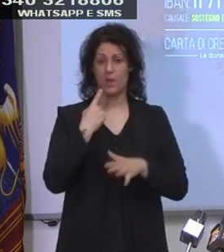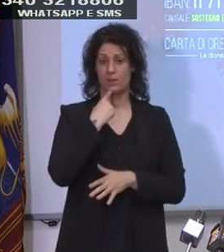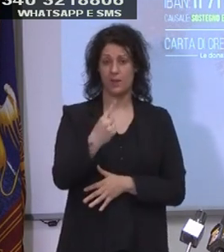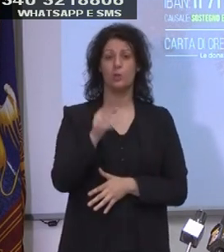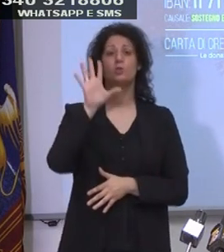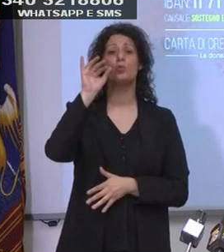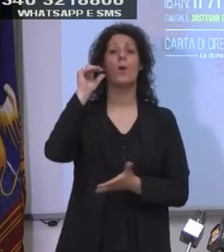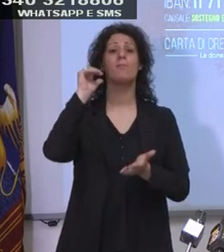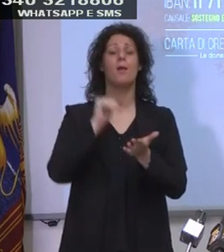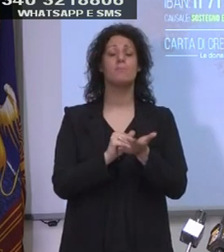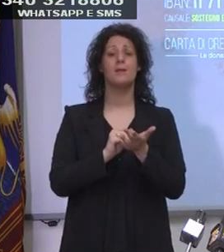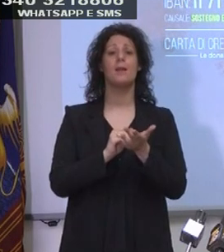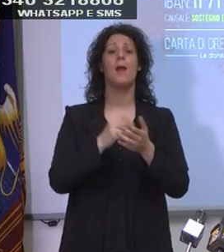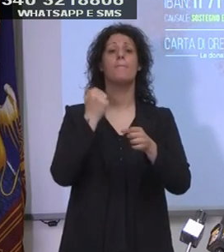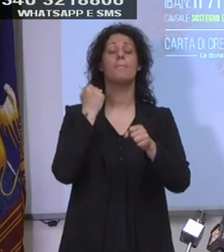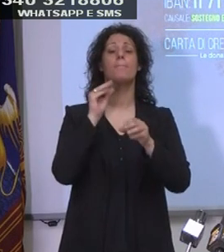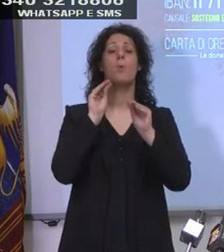persi nel mondo del turismo.